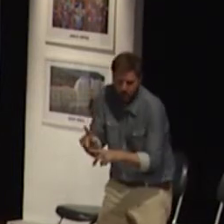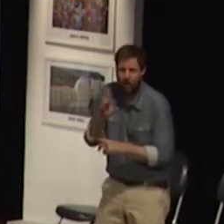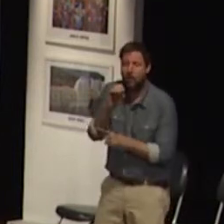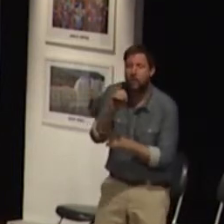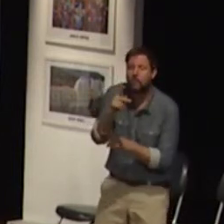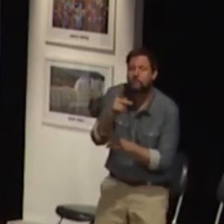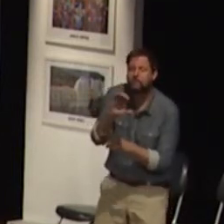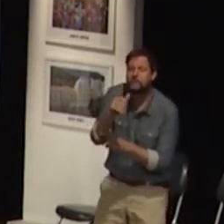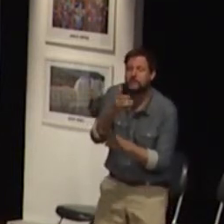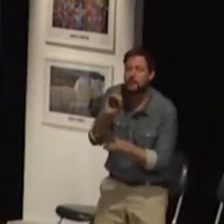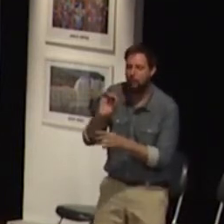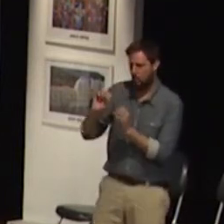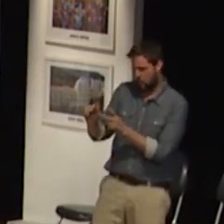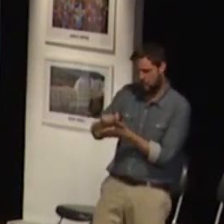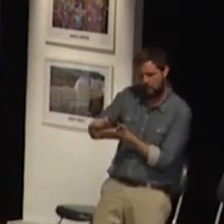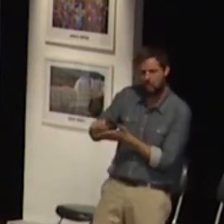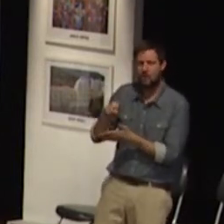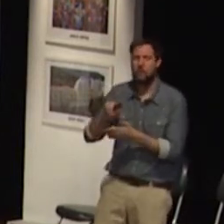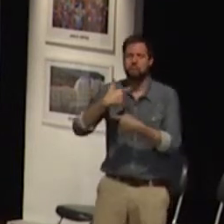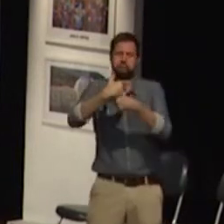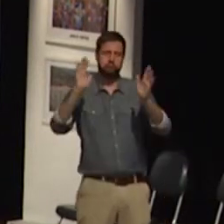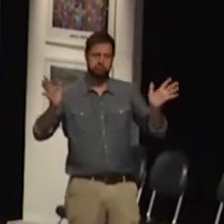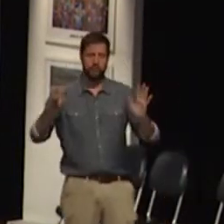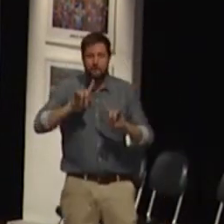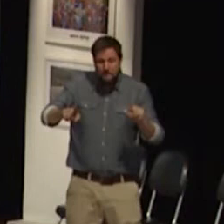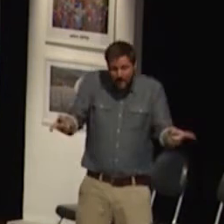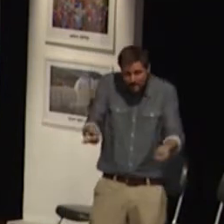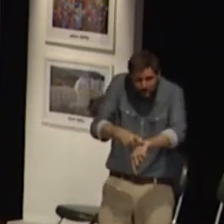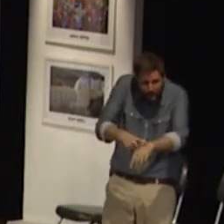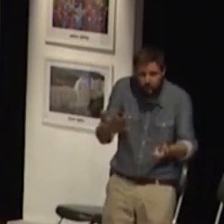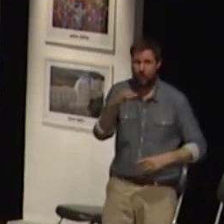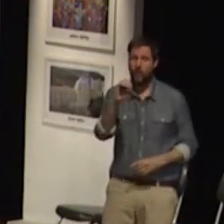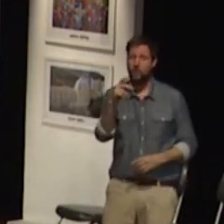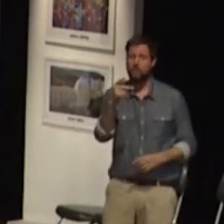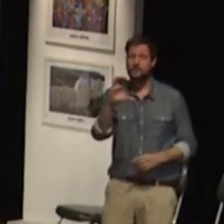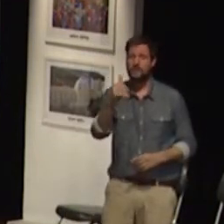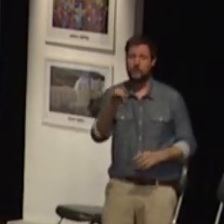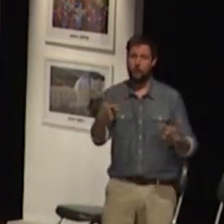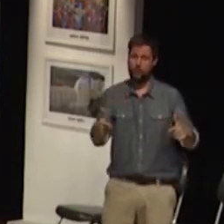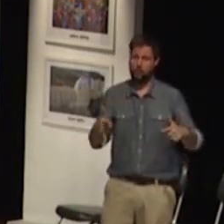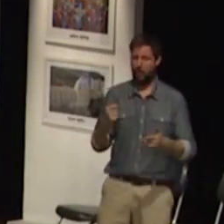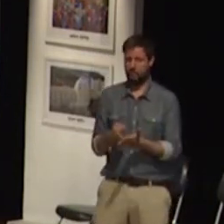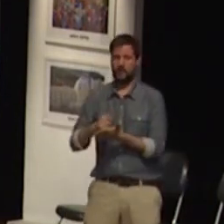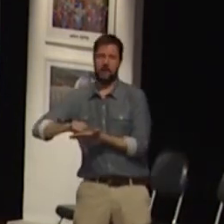quiser escrever, é opcional dele, é uma opção dele, mas a Libras a gente precisa ter. A gente não